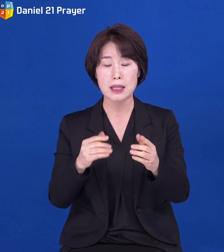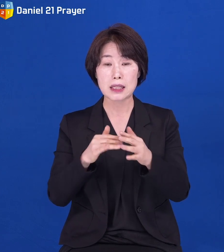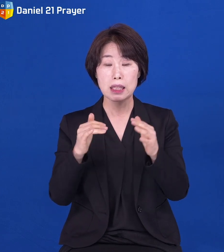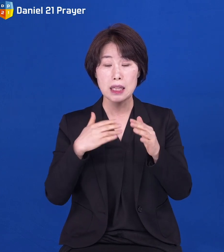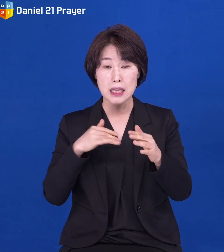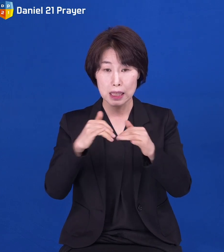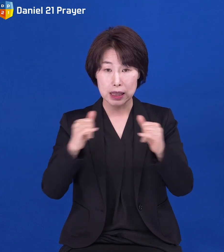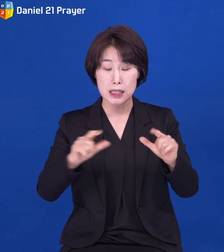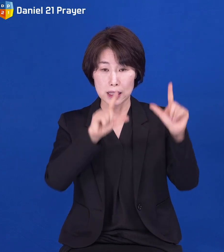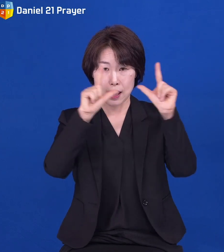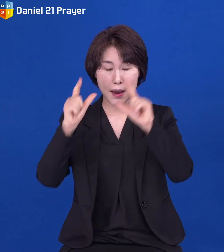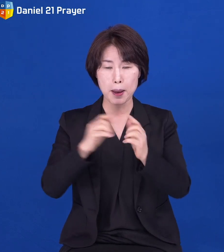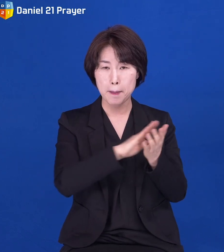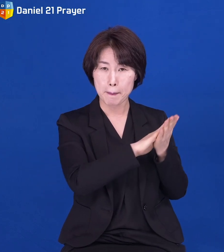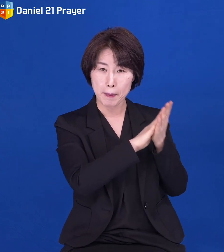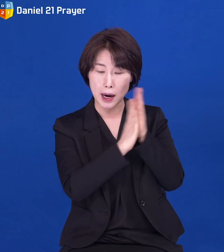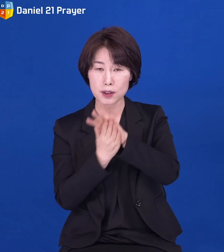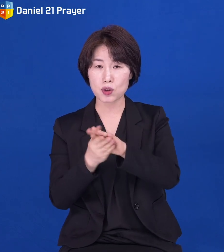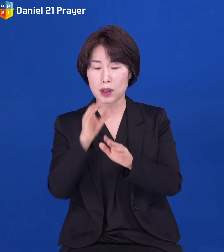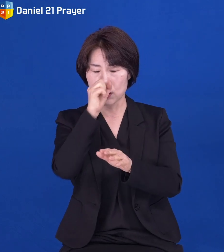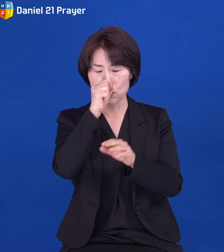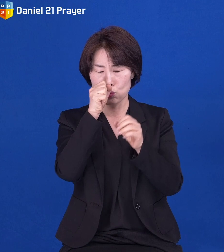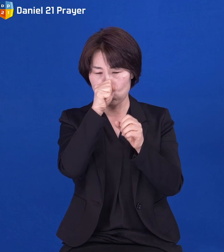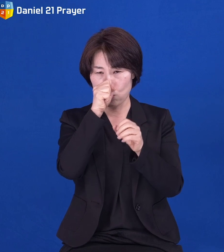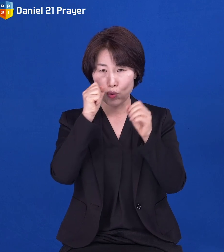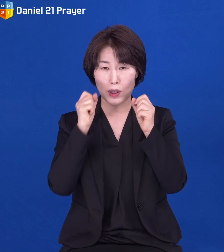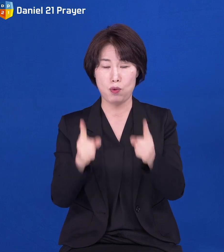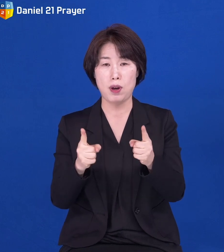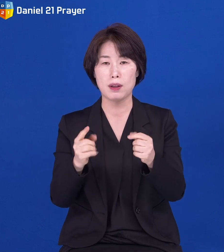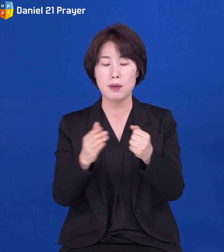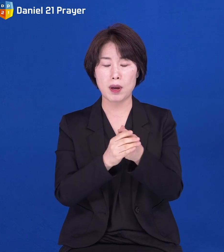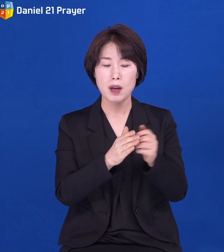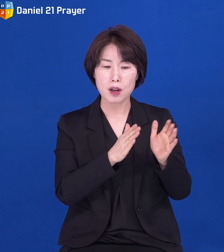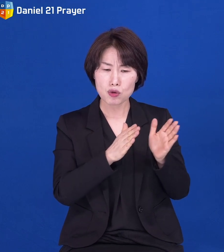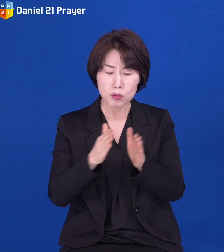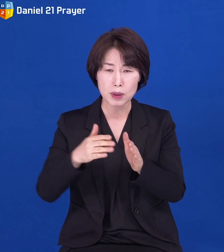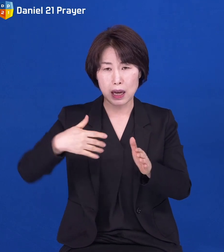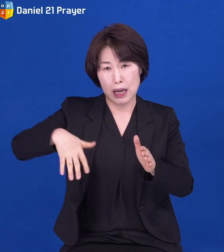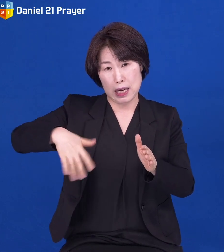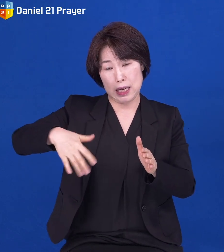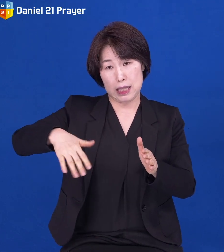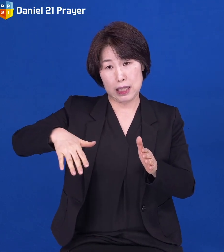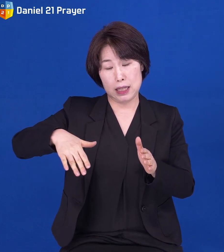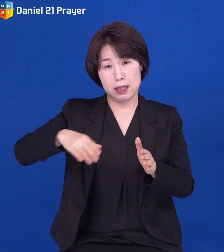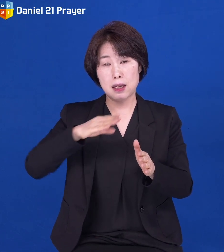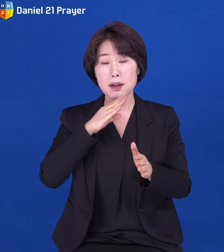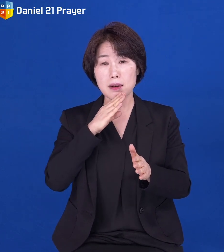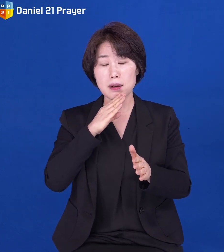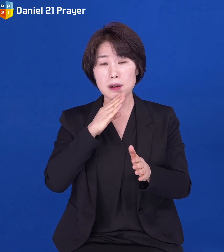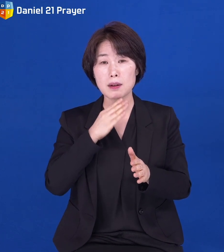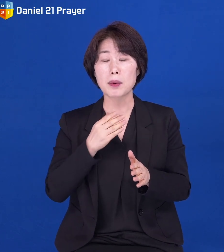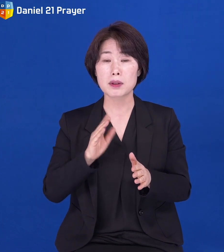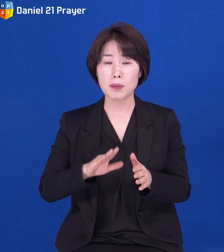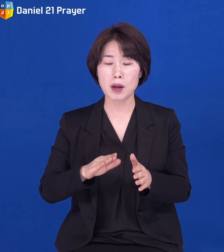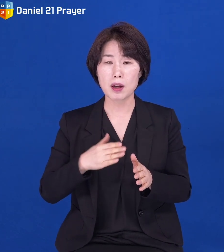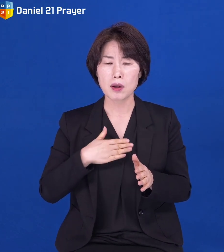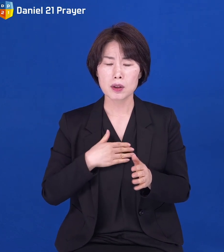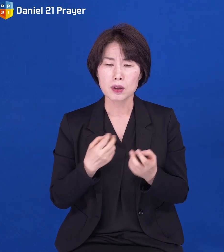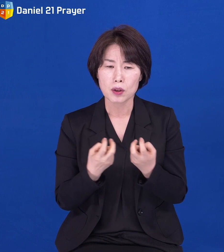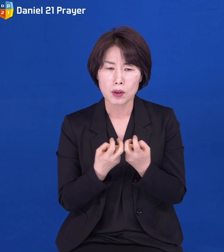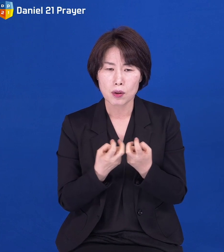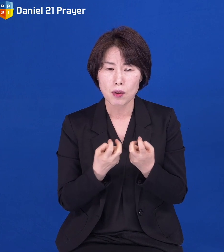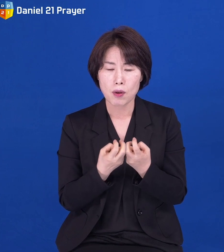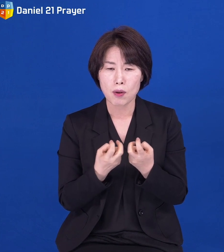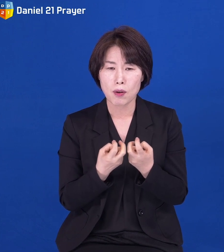바뀌는 정말 의도치 않게 온 기회여서 준비가 안 되어 있는데 제가 어떻게 해야 될지를 모르겠더라고요. 너무 어렵고